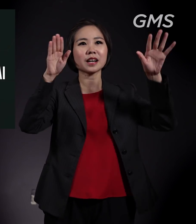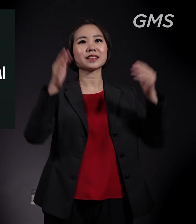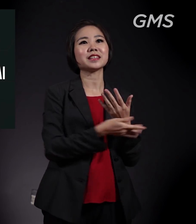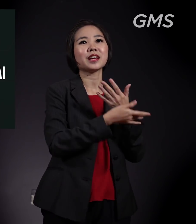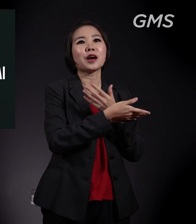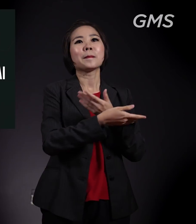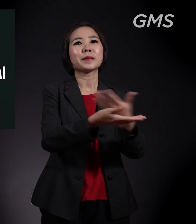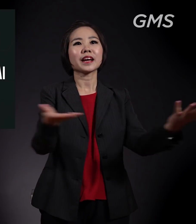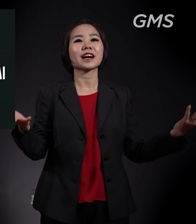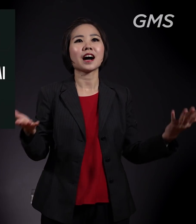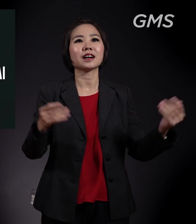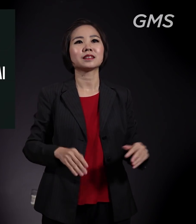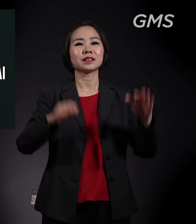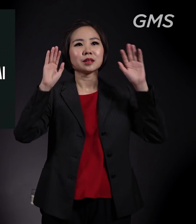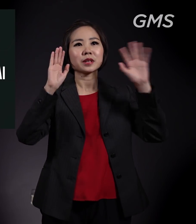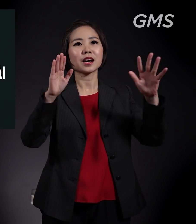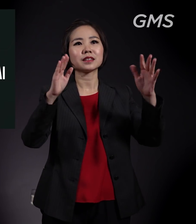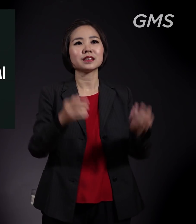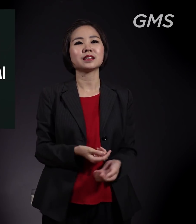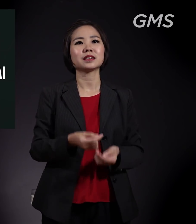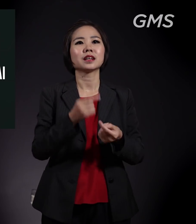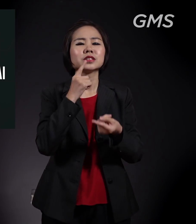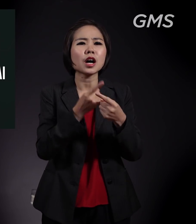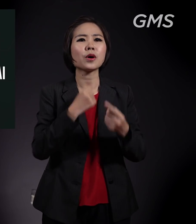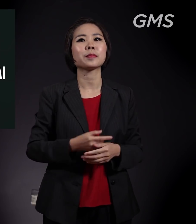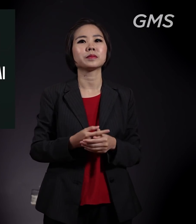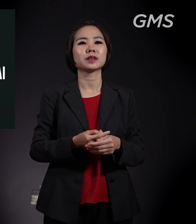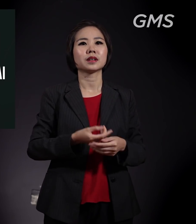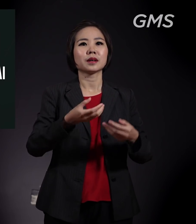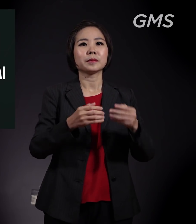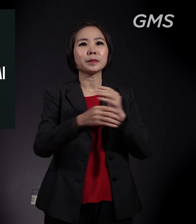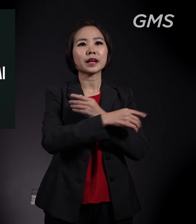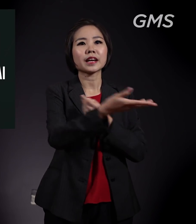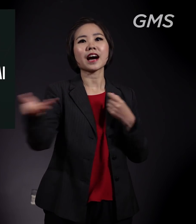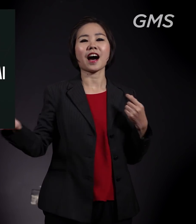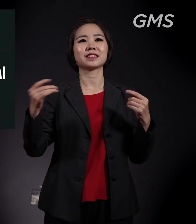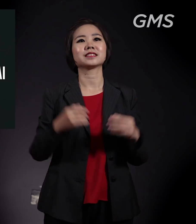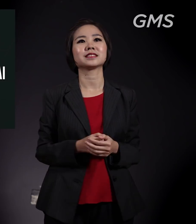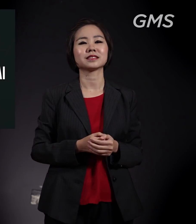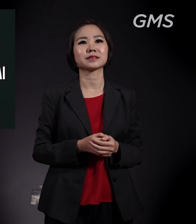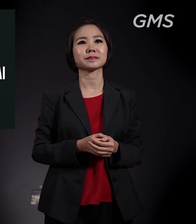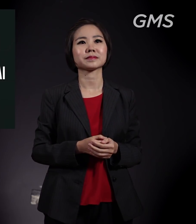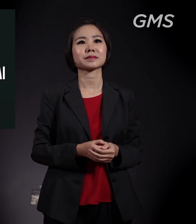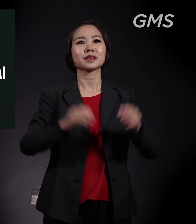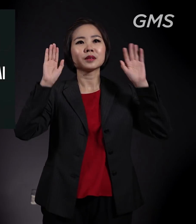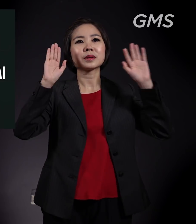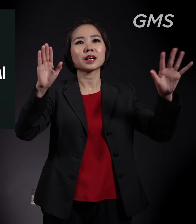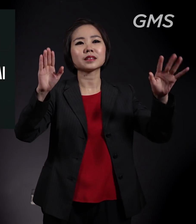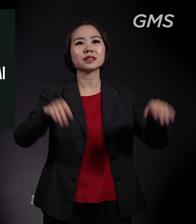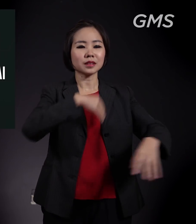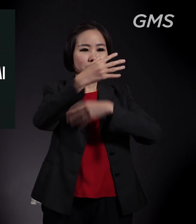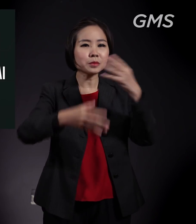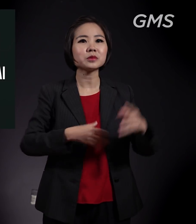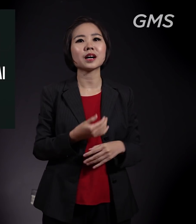kebutuhan mereka hari ini akan dijawab lewat tayangan yang akan mereka saksikan hari ini. Berkati segala kebutuhan